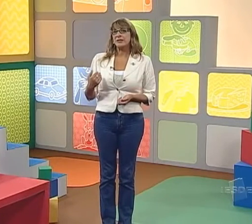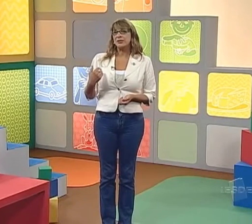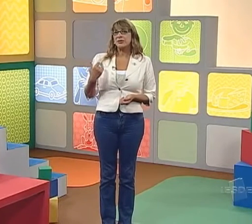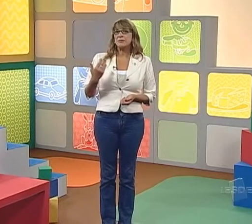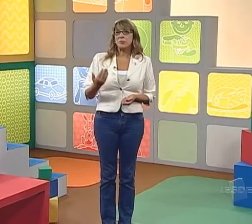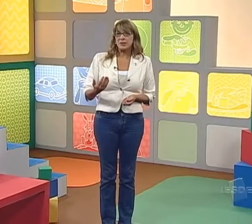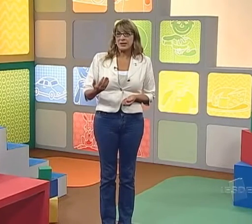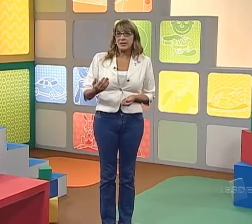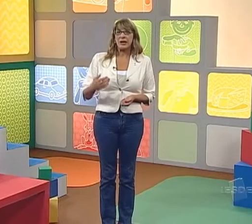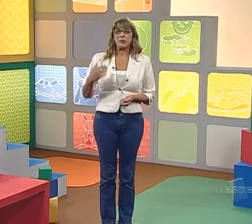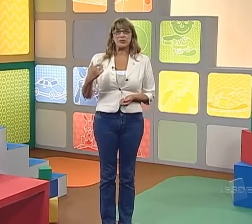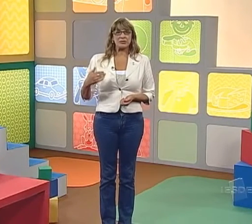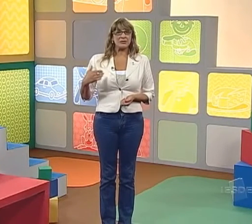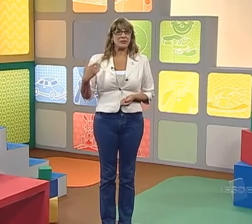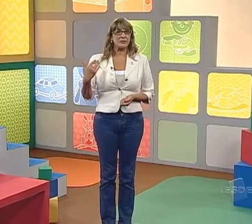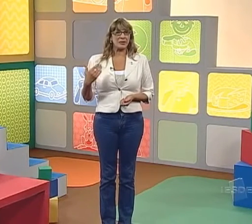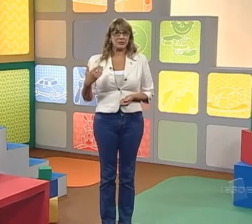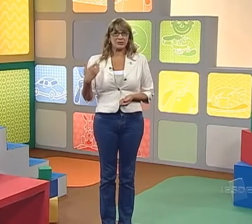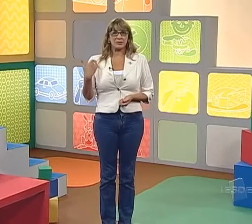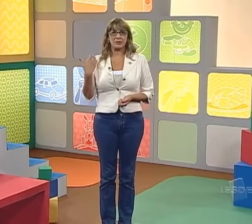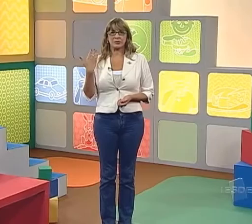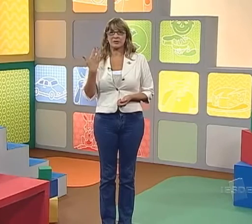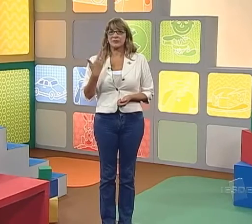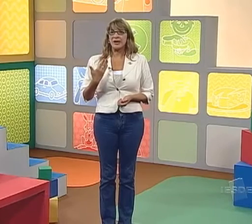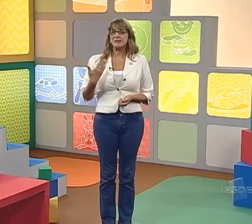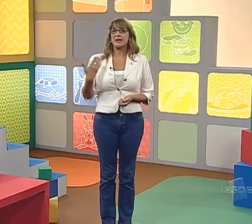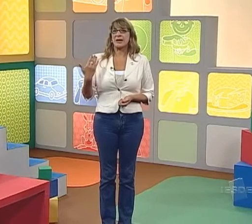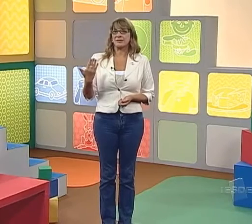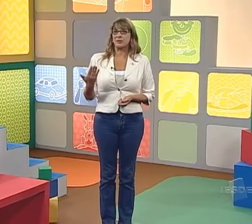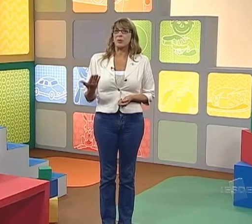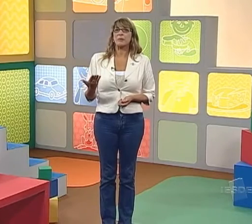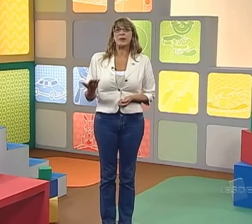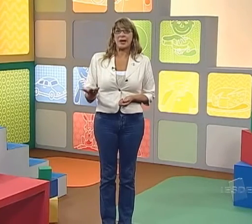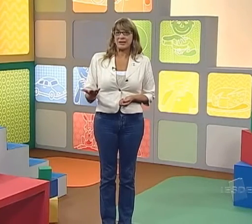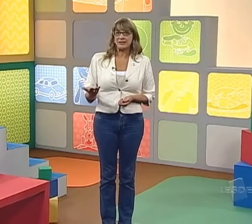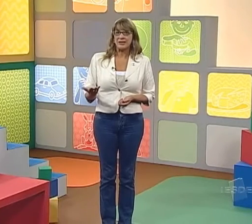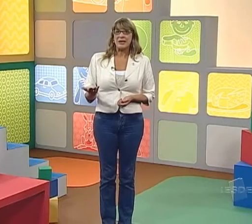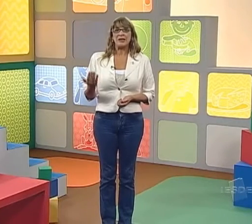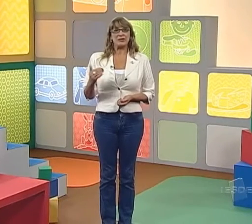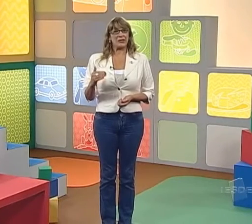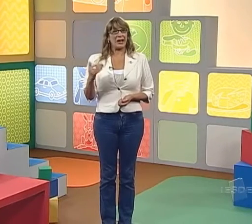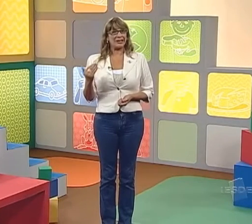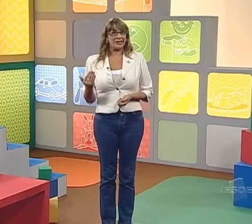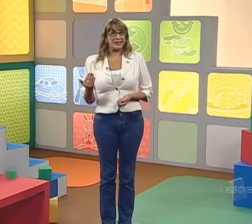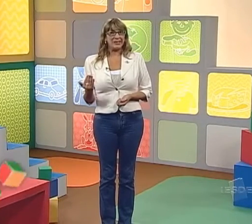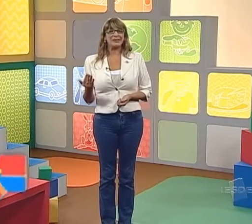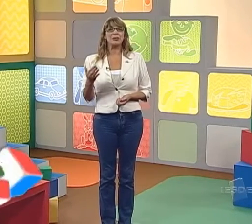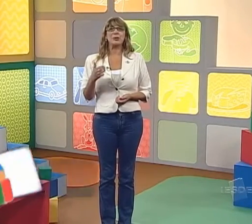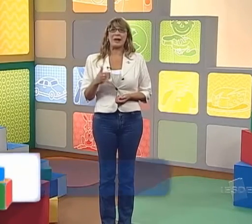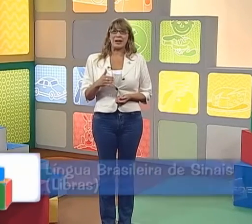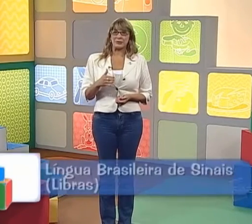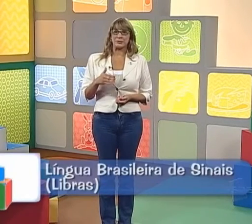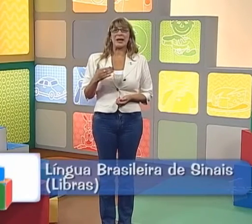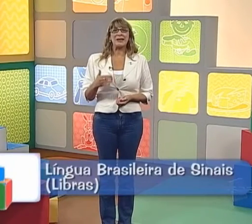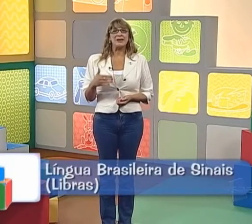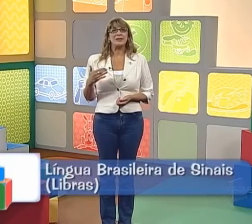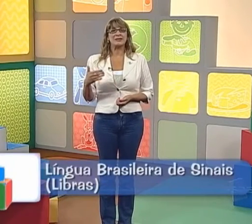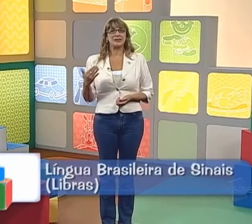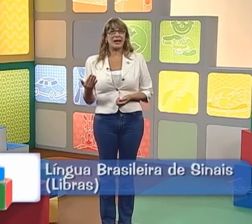que estimulem o desenvolvimento de expressões faciais e corporais, já que, no caso da língua de